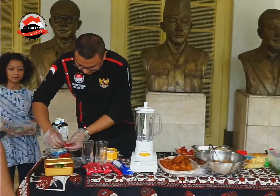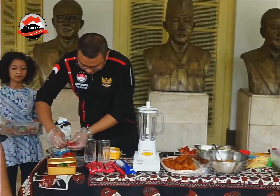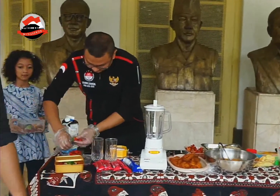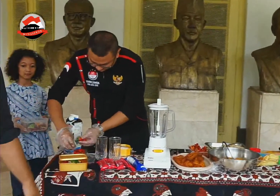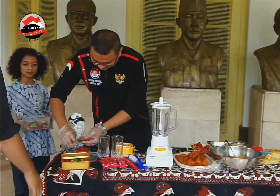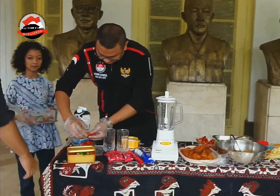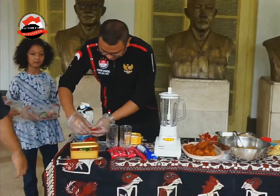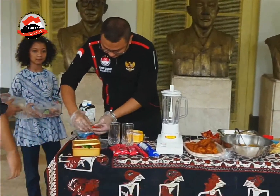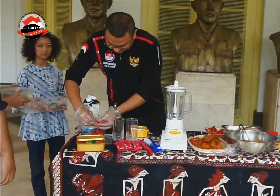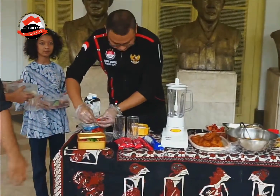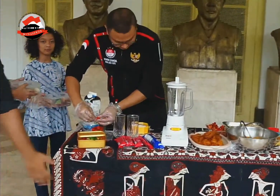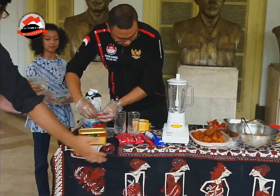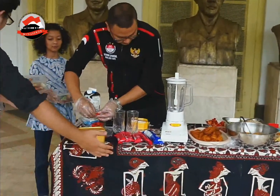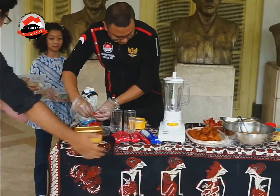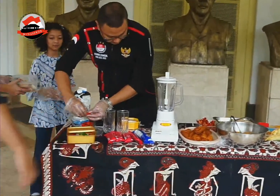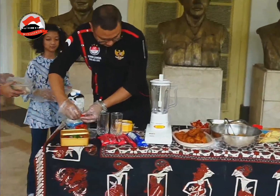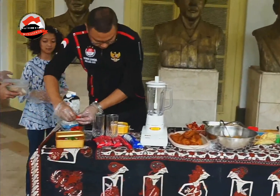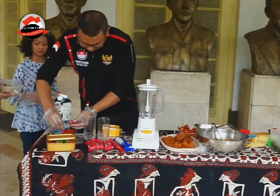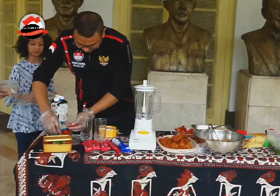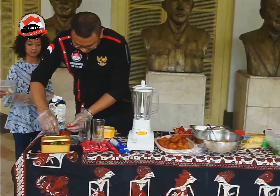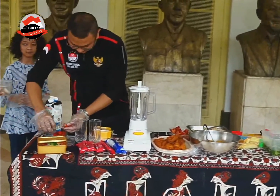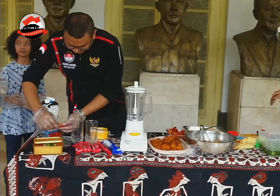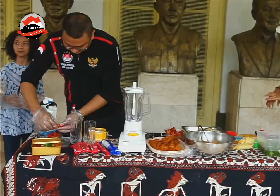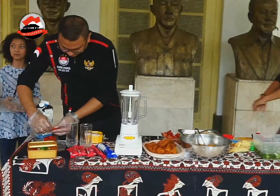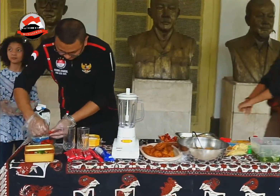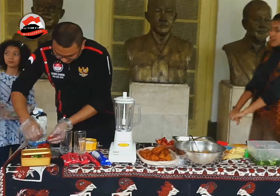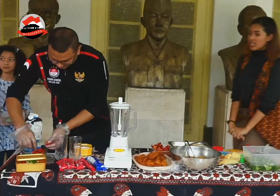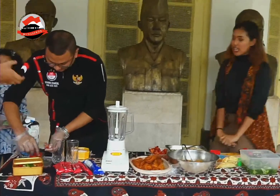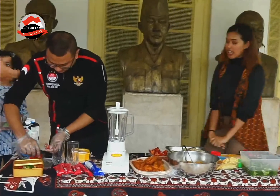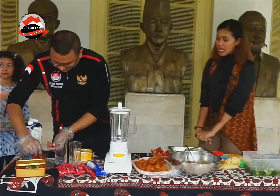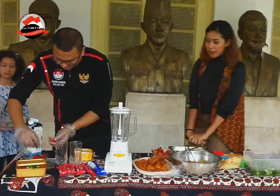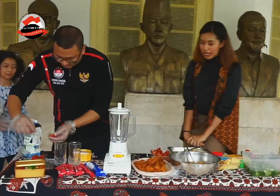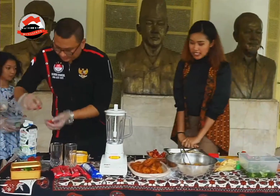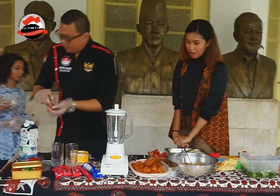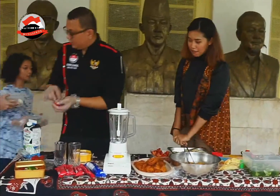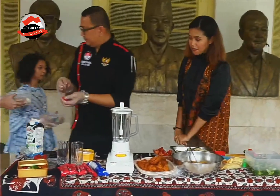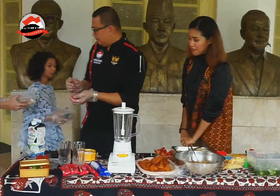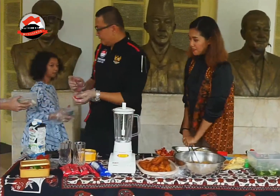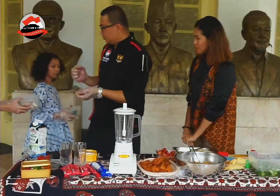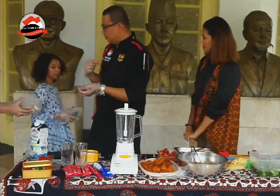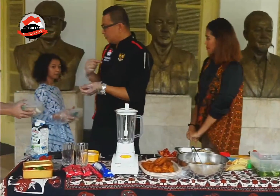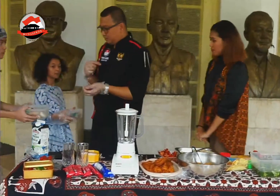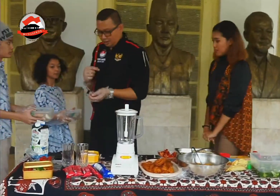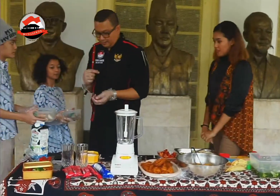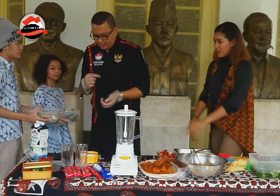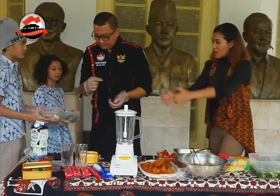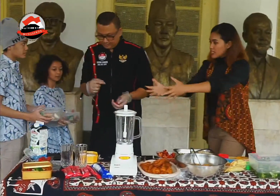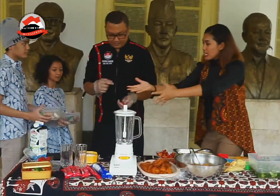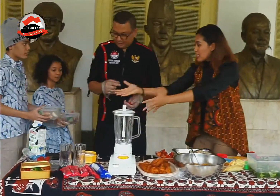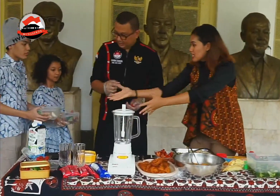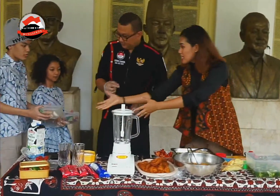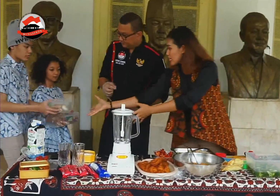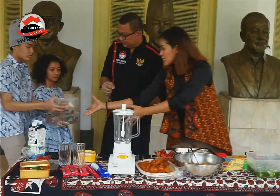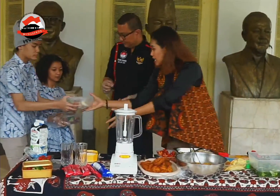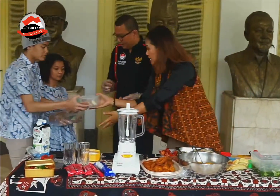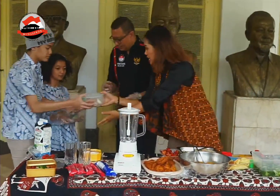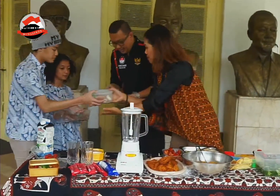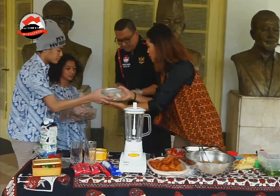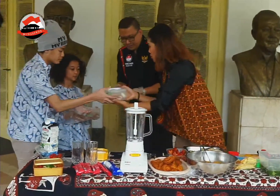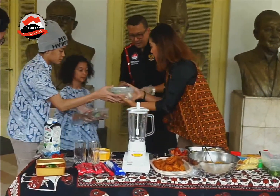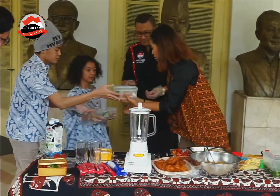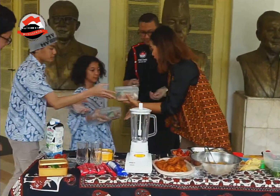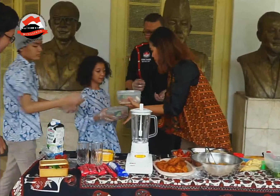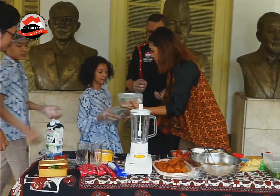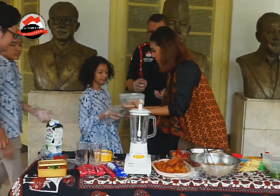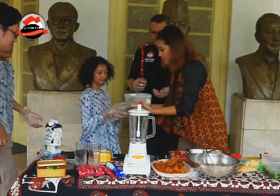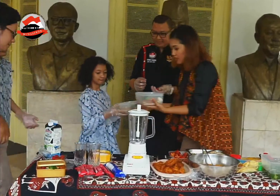sudah berkreasi kuliner bersama. Sekarang kita lihat chefnya nih, yuk. Lagi ngapain nih chef? Paul, bantu Om ya, bikin ini yuk. Yuk, Nada bantuin.